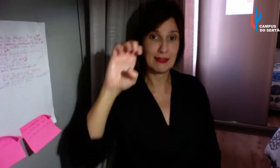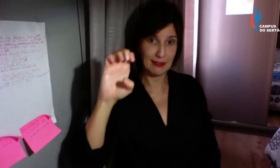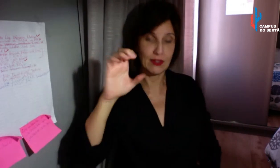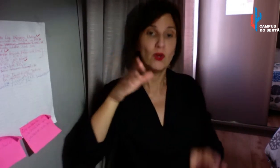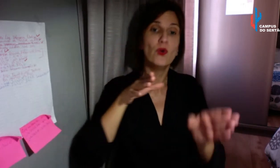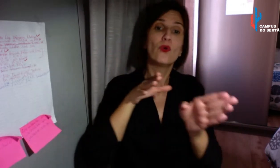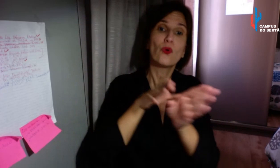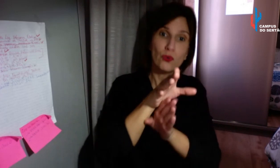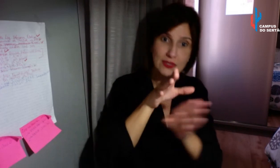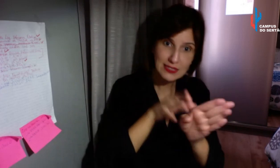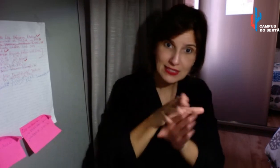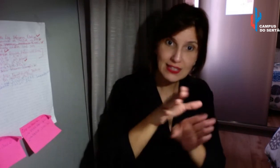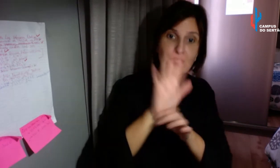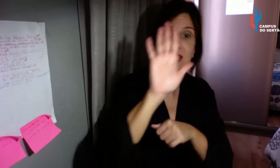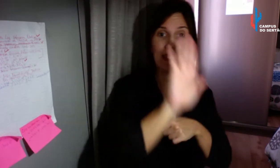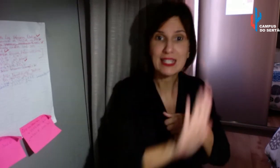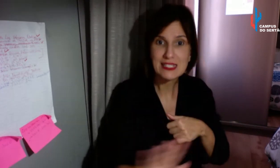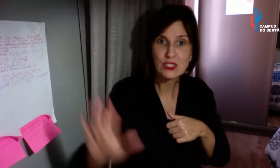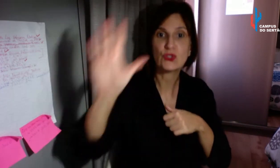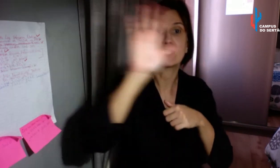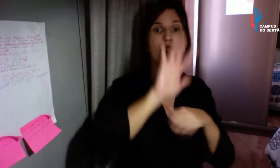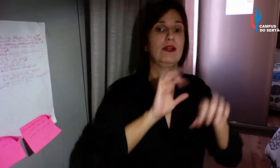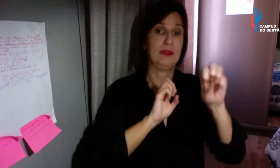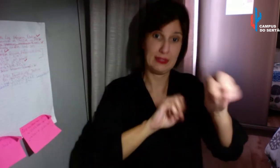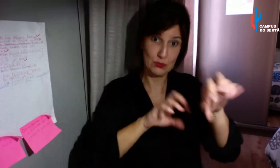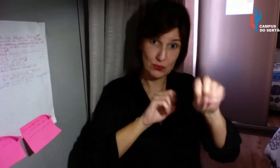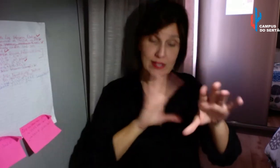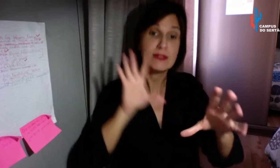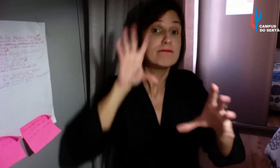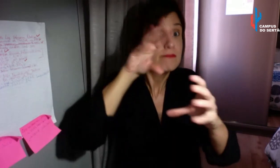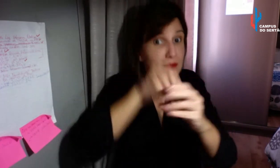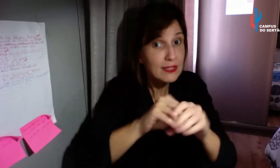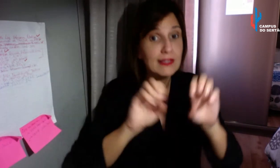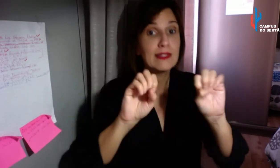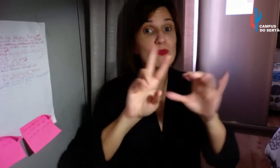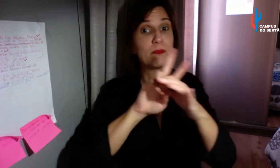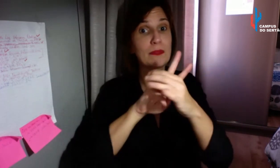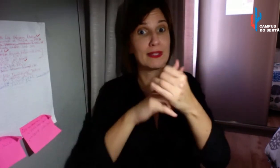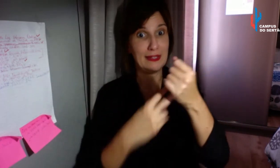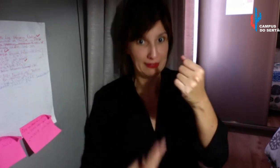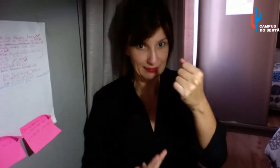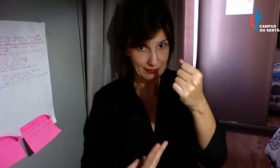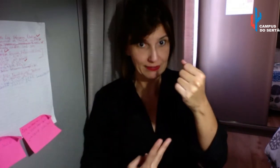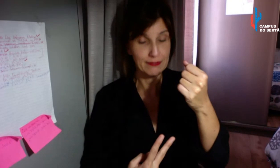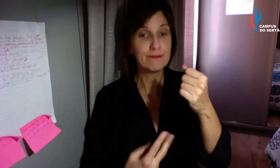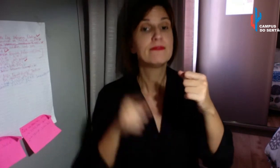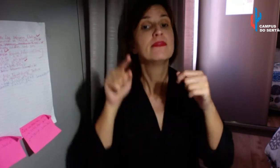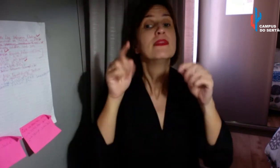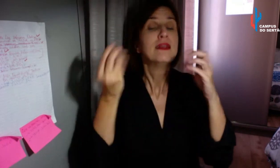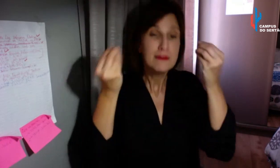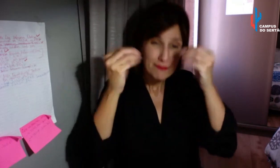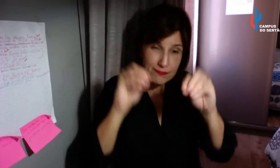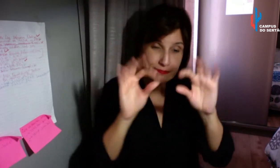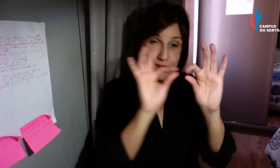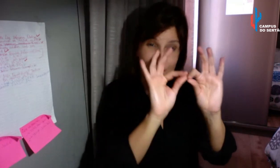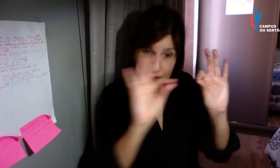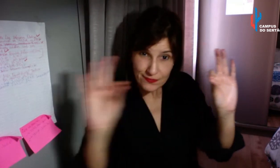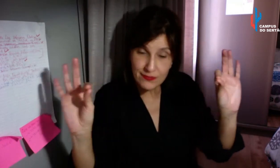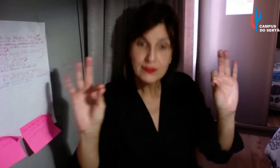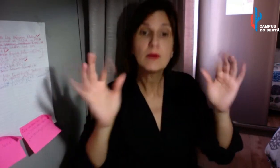de acordo com a quantidade e a necessidade. Então, temos as orientações gerais para a educação bilíngue, de um